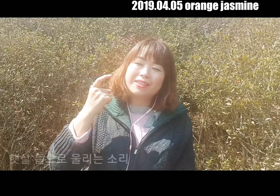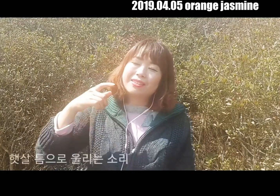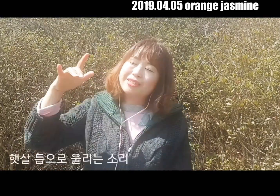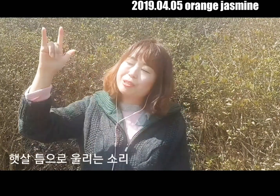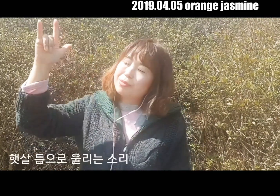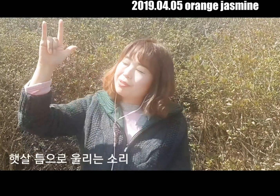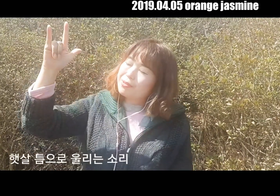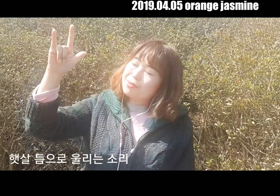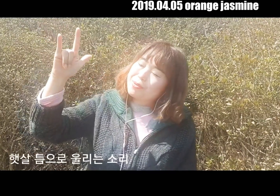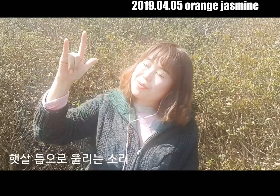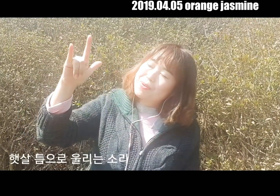햇살 틈으로